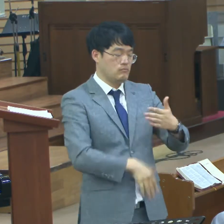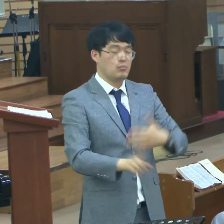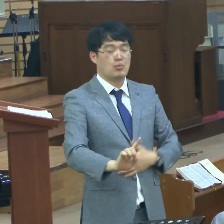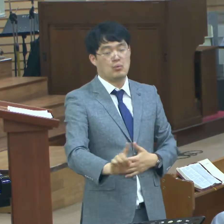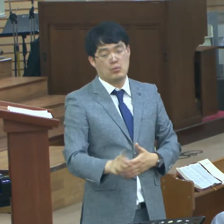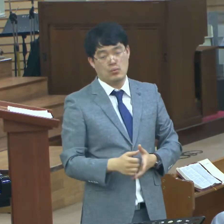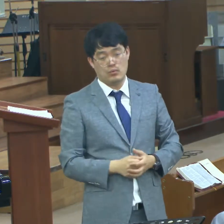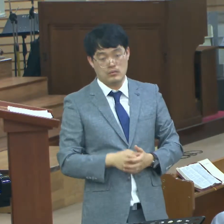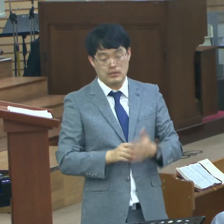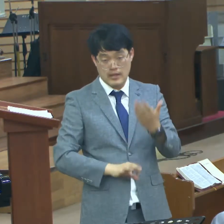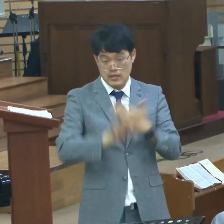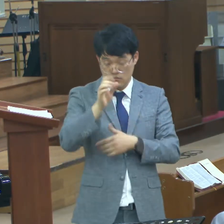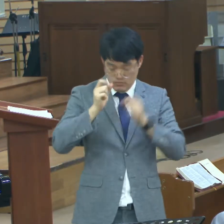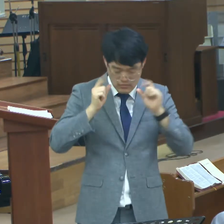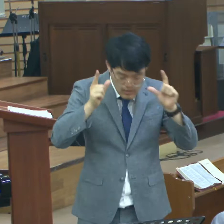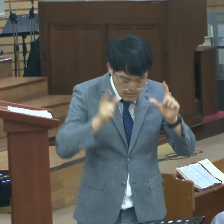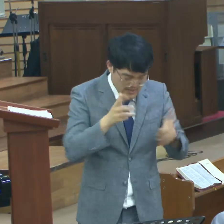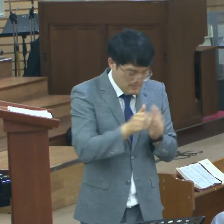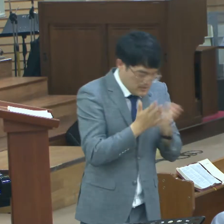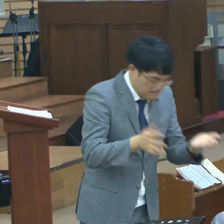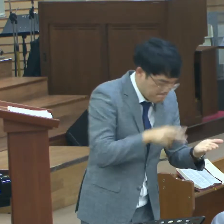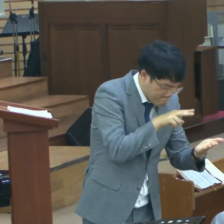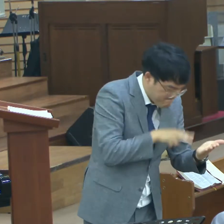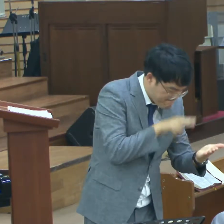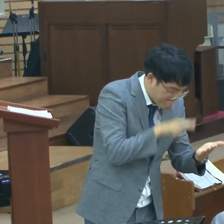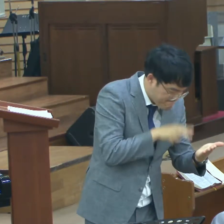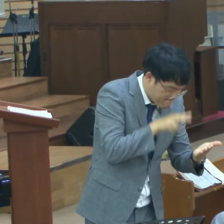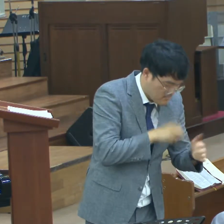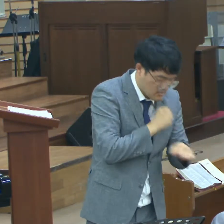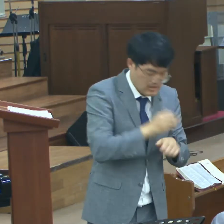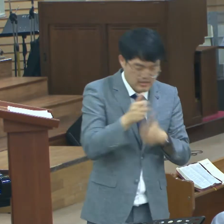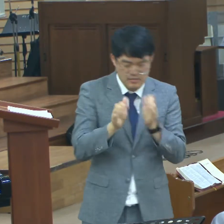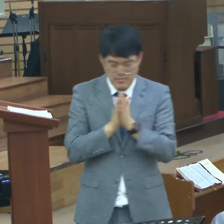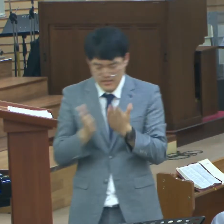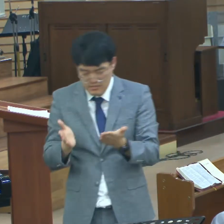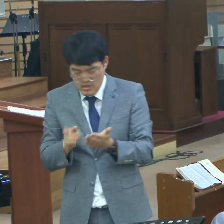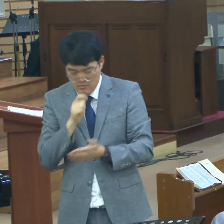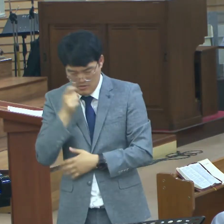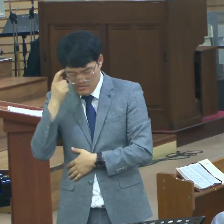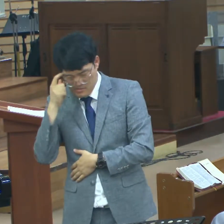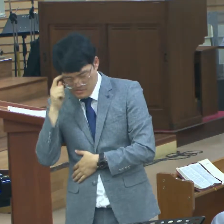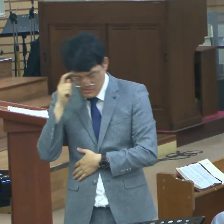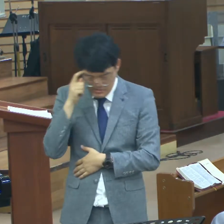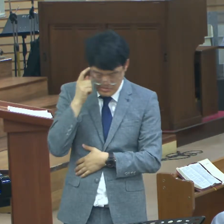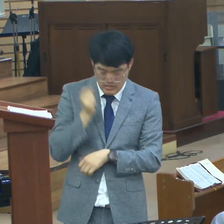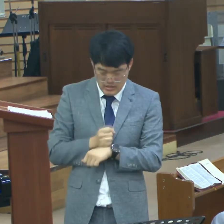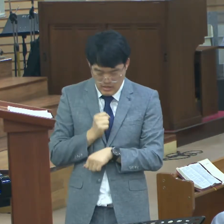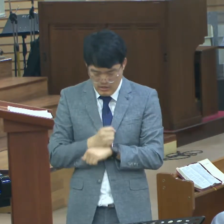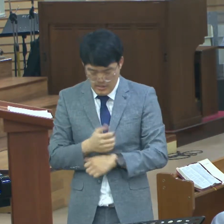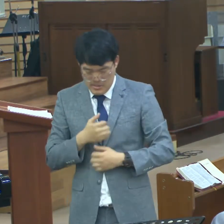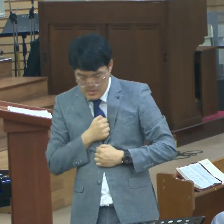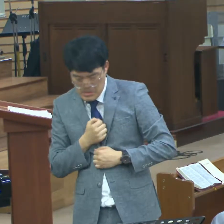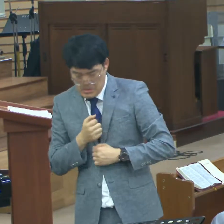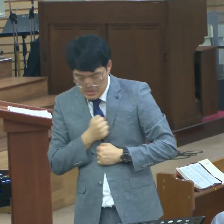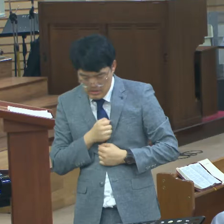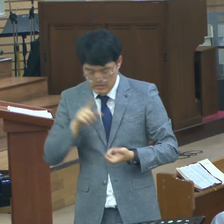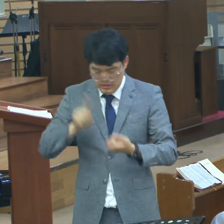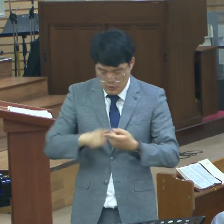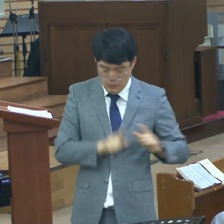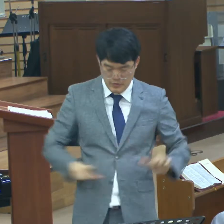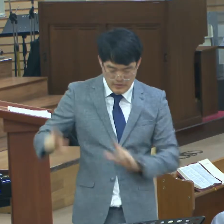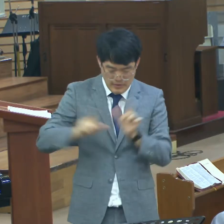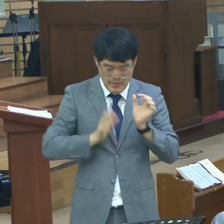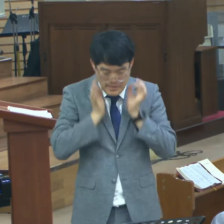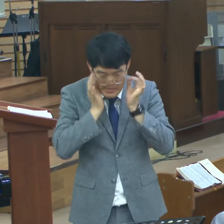아침에 일어나자마자 말씀을 보려고 하고 말씀에서 오늘의 길을 찾고 말씀을 적용하고 말씀대로 살고